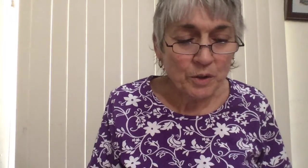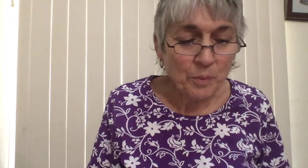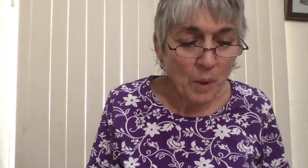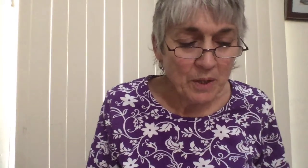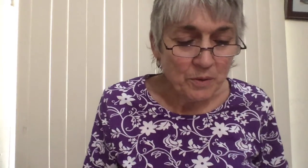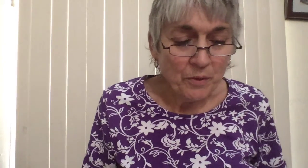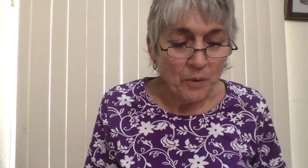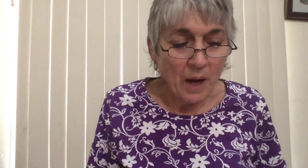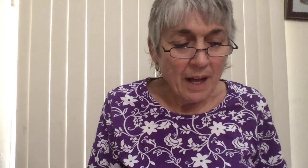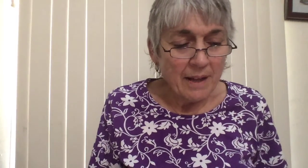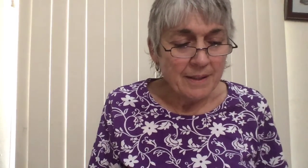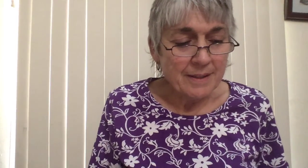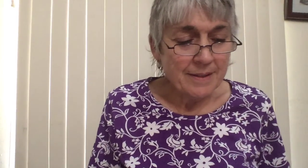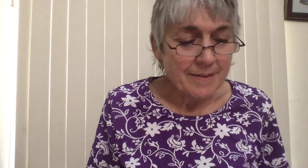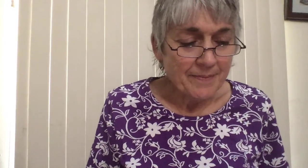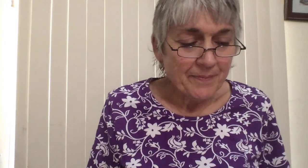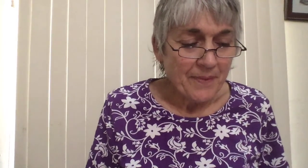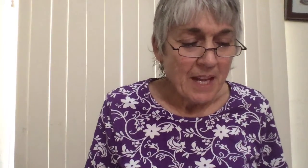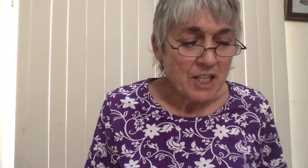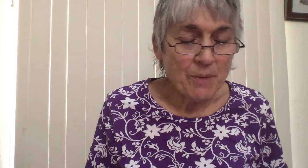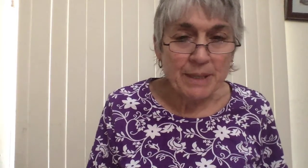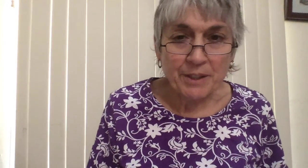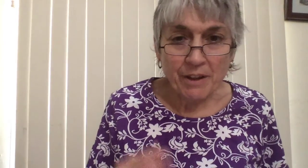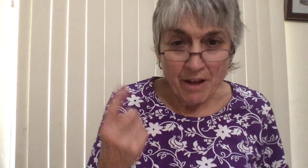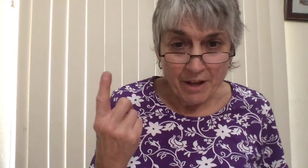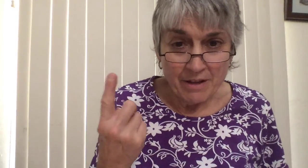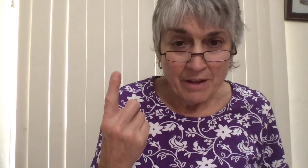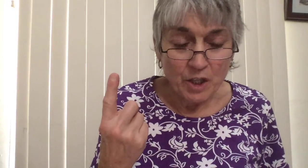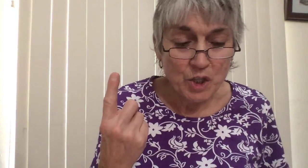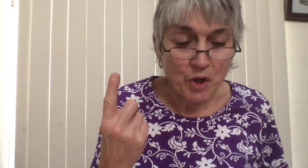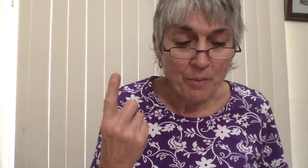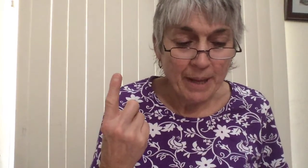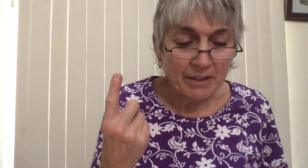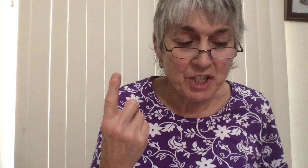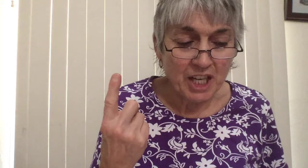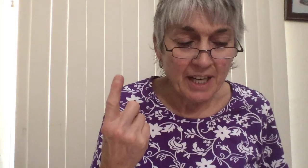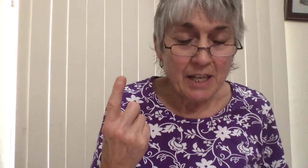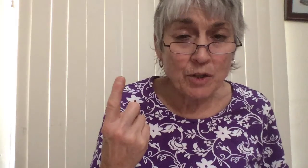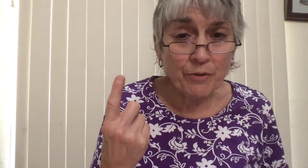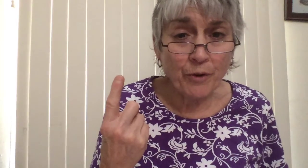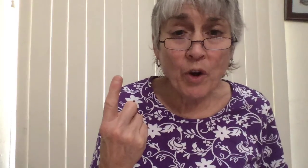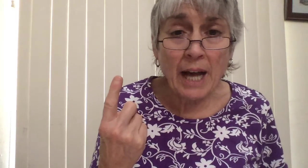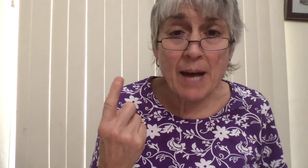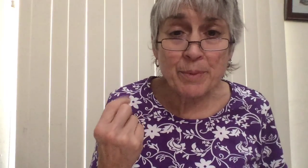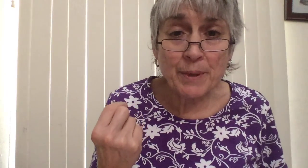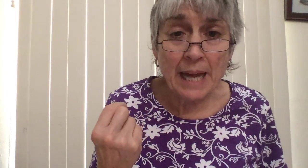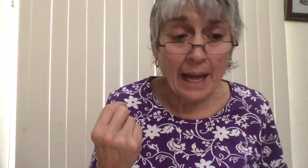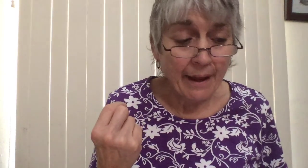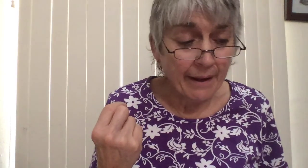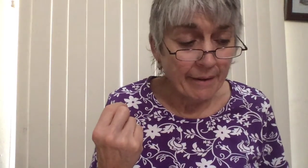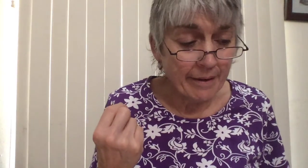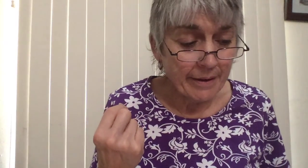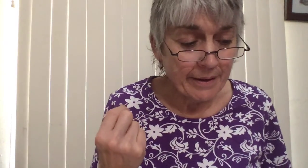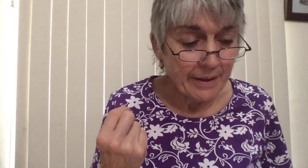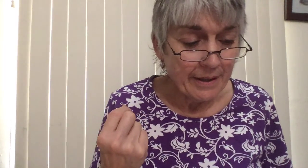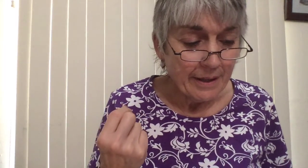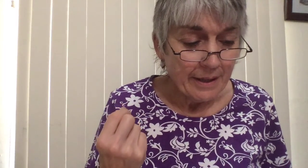Raconte-moi une fois. Chapitre 1. Le jeune berger, le vocabulaire.